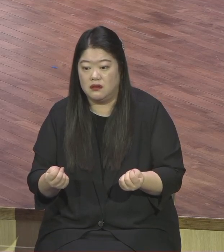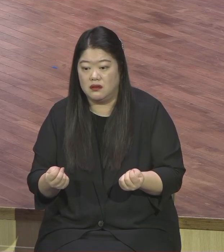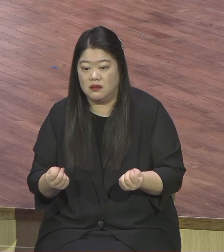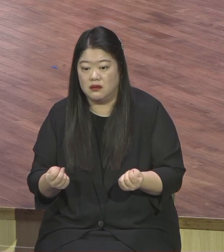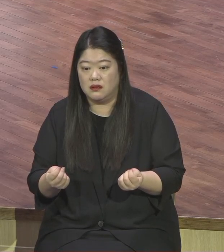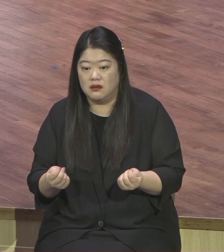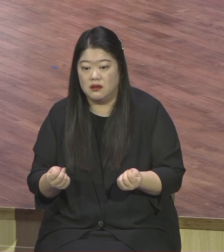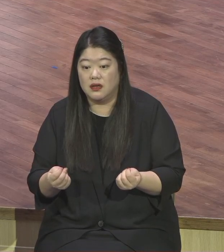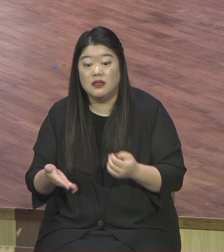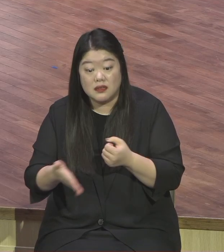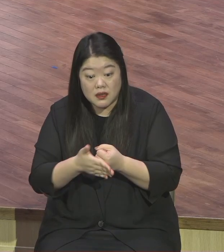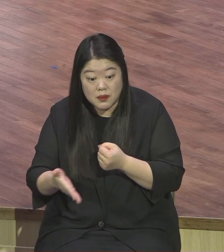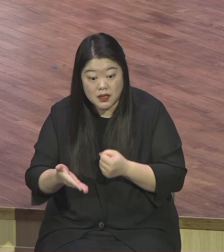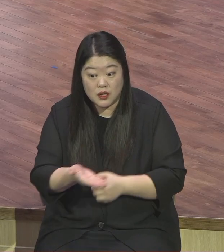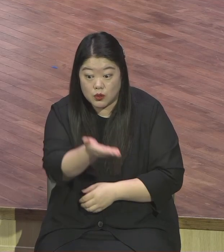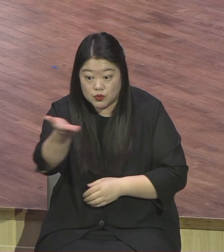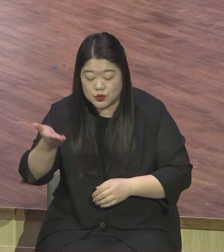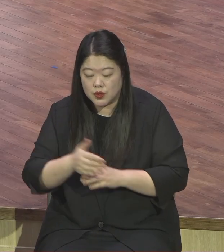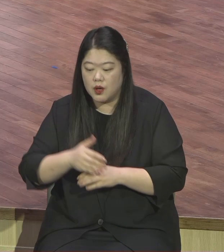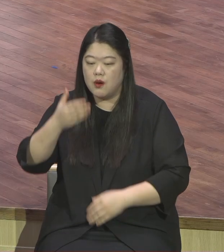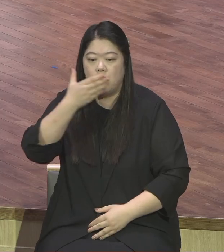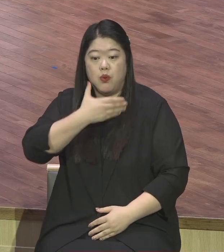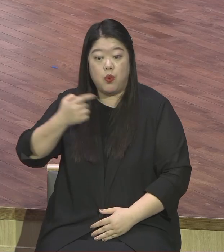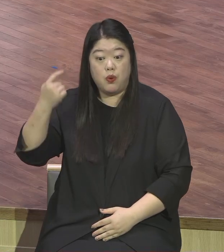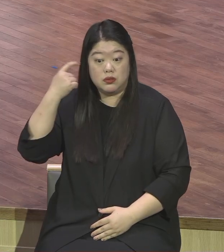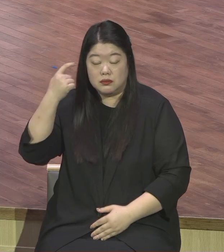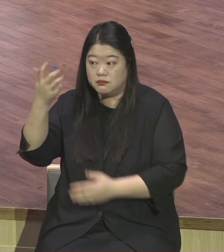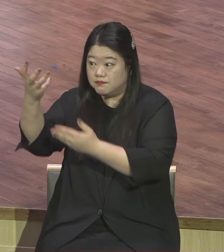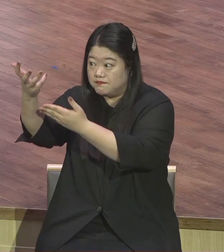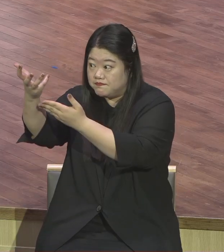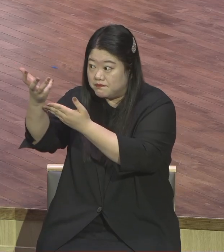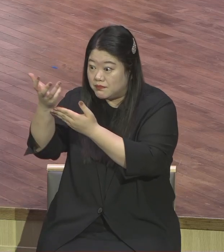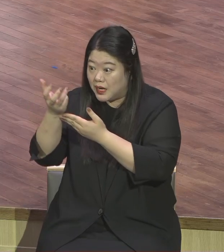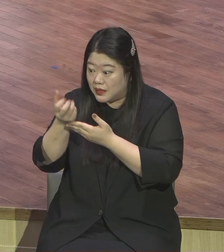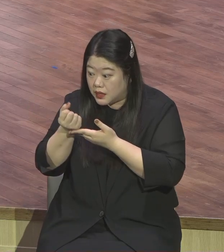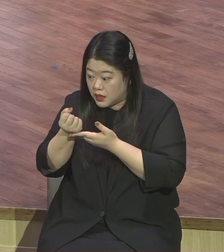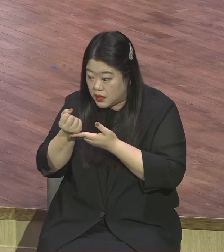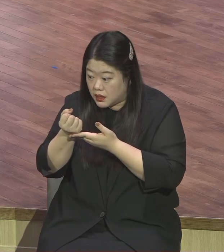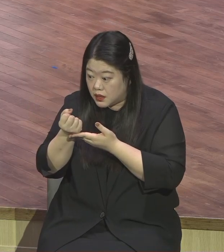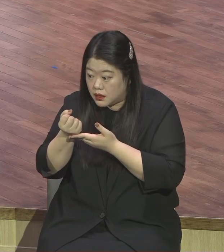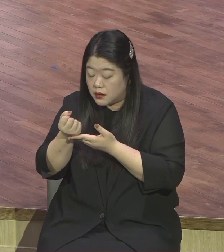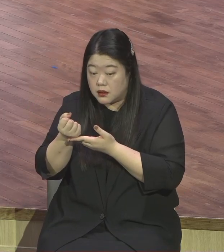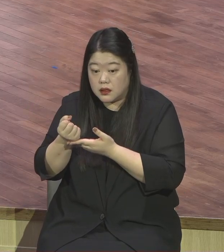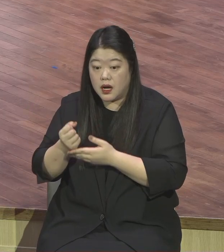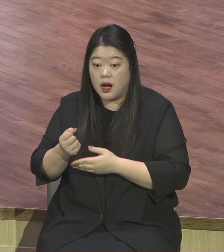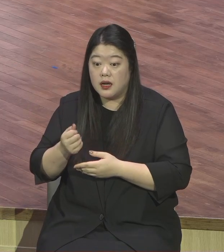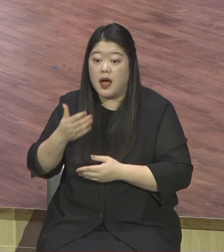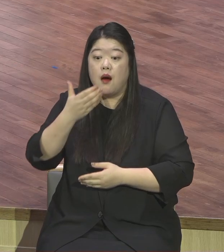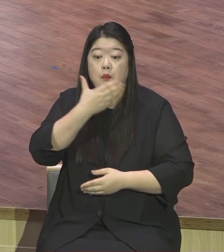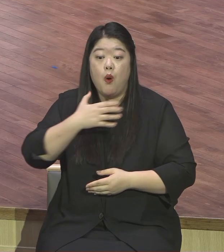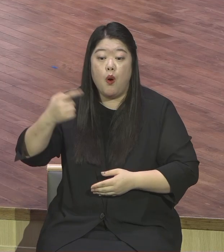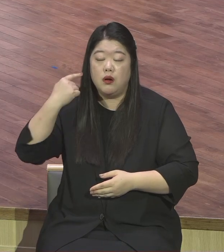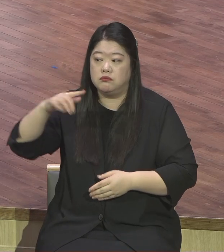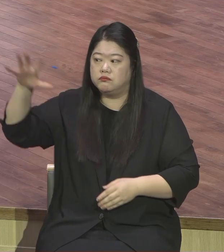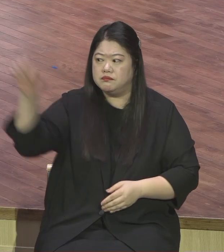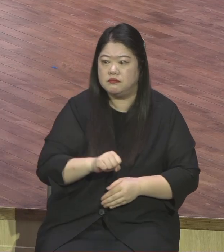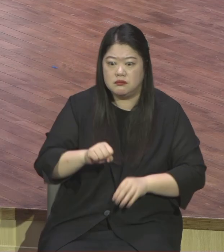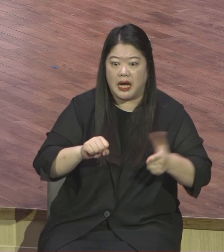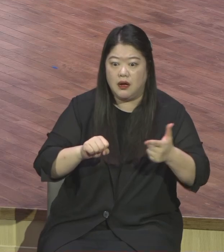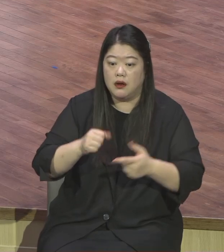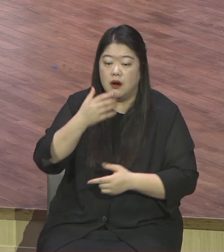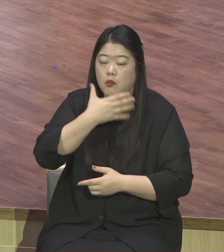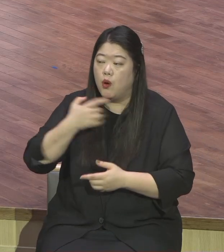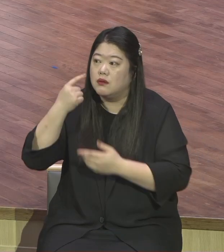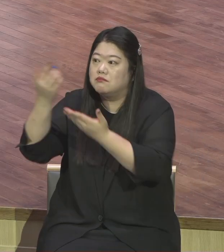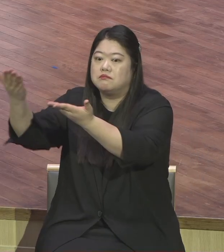그래서 복음은, 이 원색적 복음은 우리의 노력이나 우리의 공로가 아닌